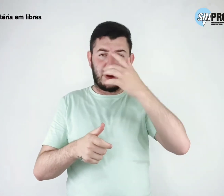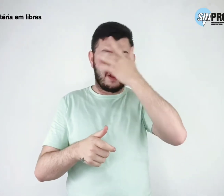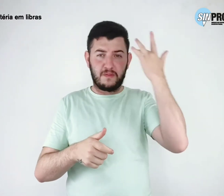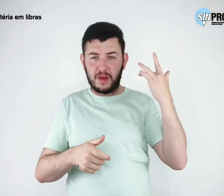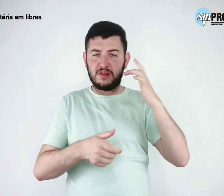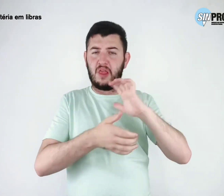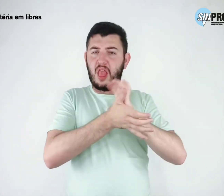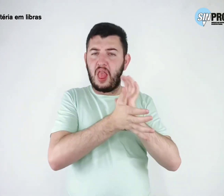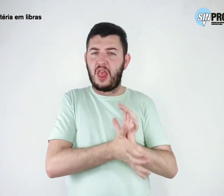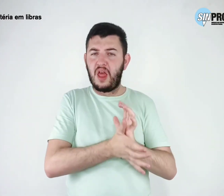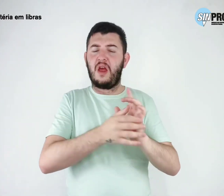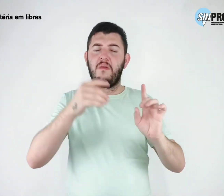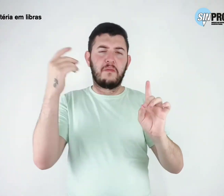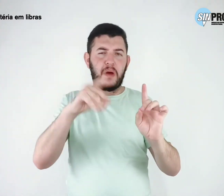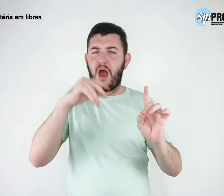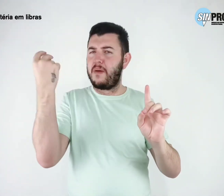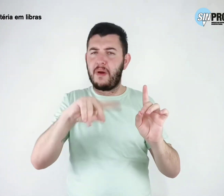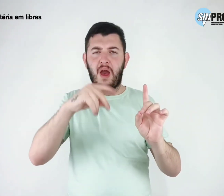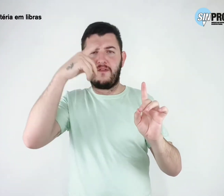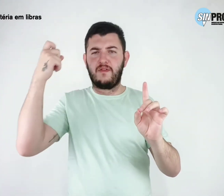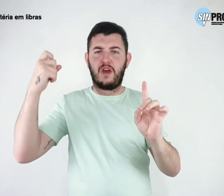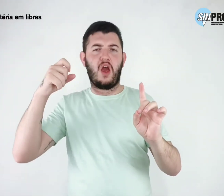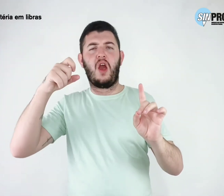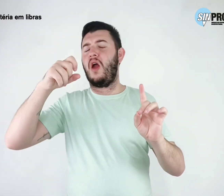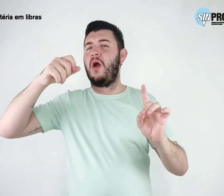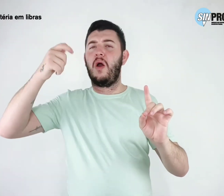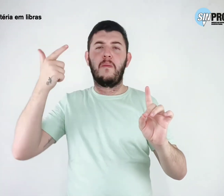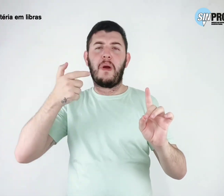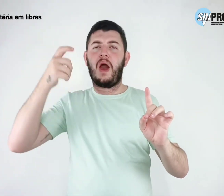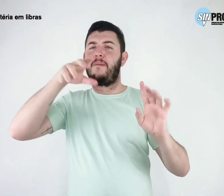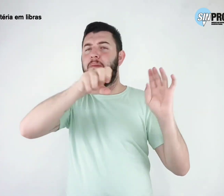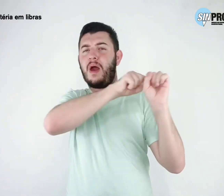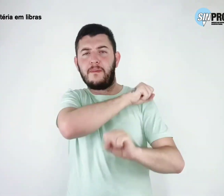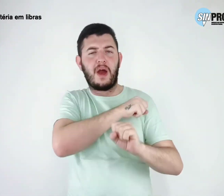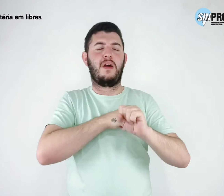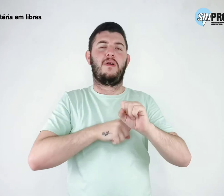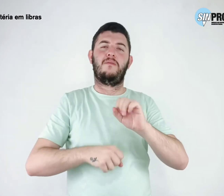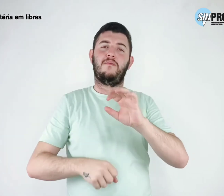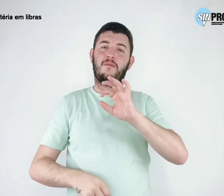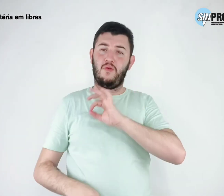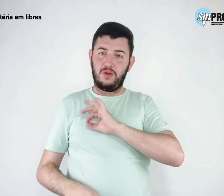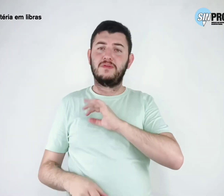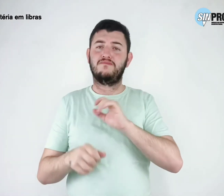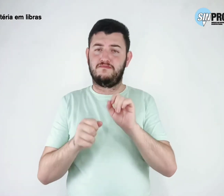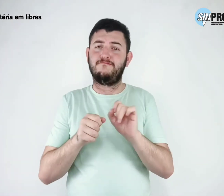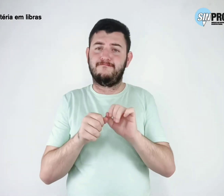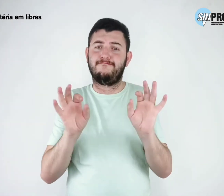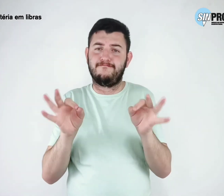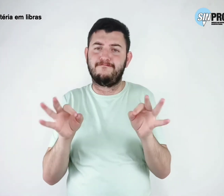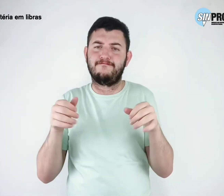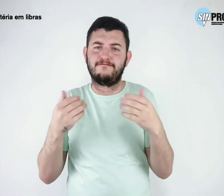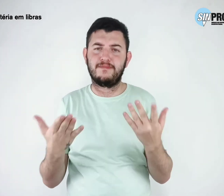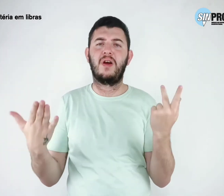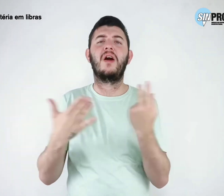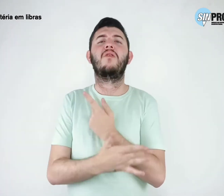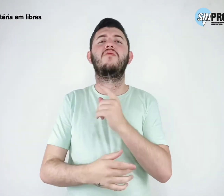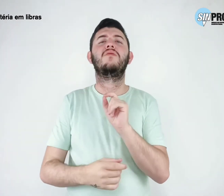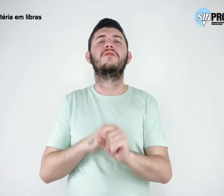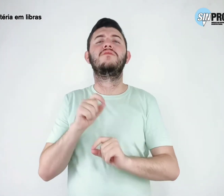reprimida, criminalizada e assassinada pelas forças policiais. Isso também acontece com